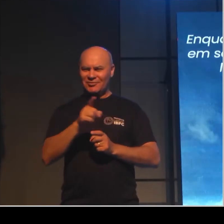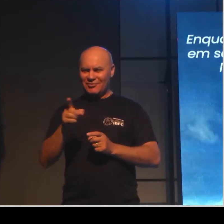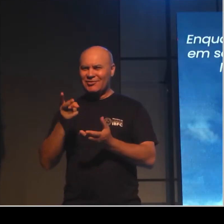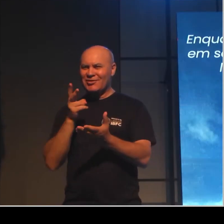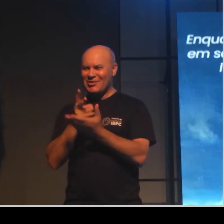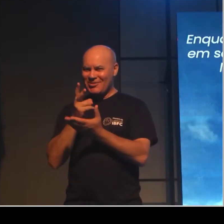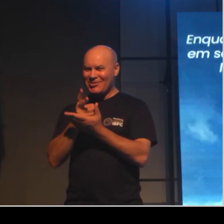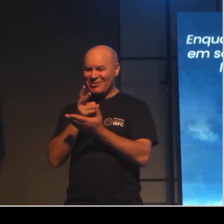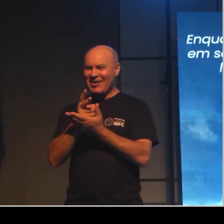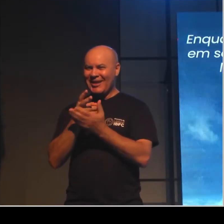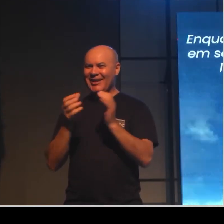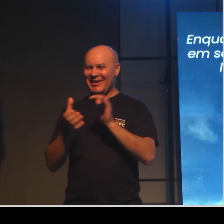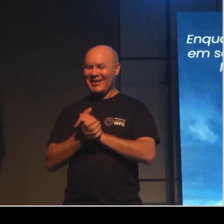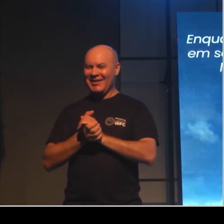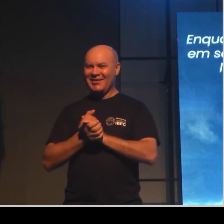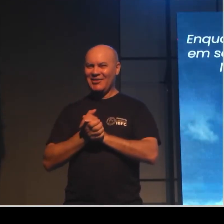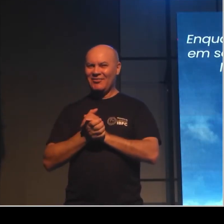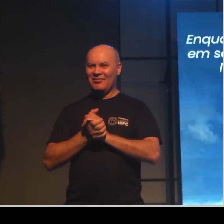Isso não fazia sentido.